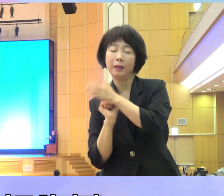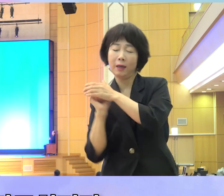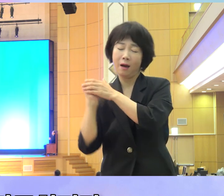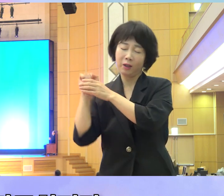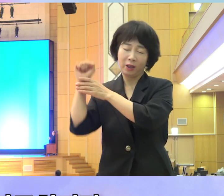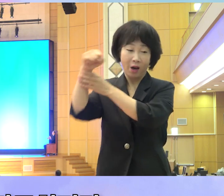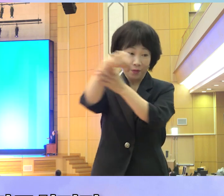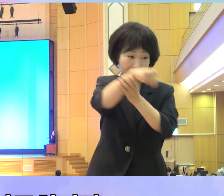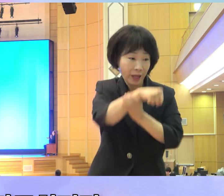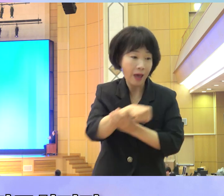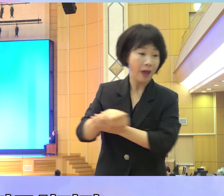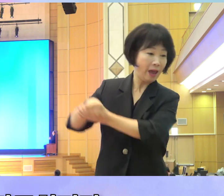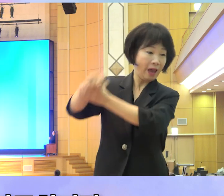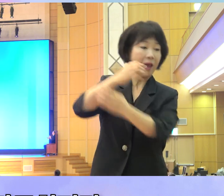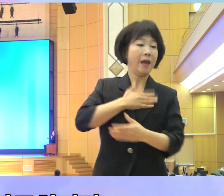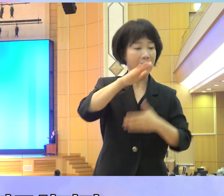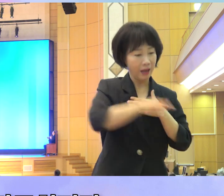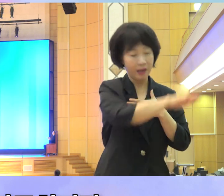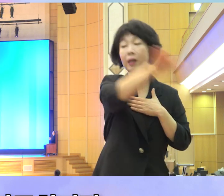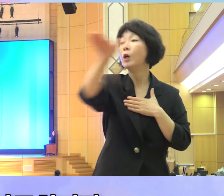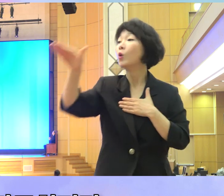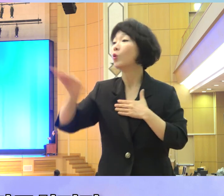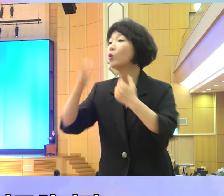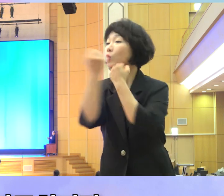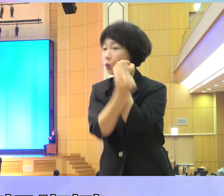불판을 휘어졌네.